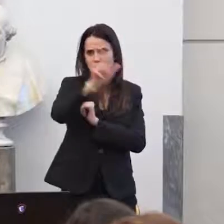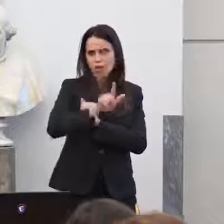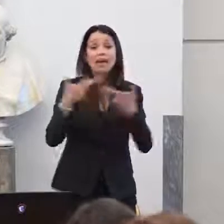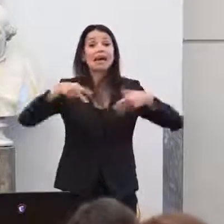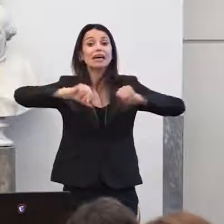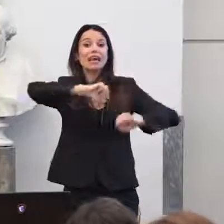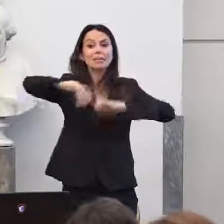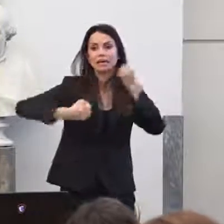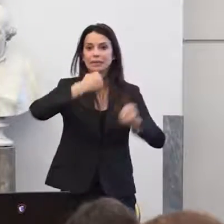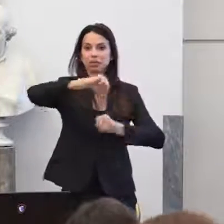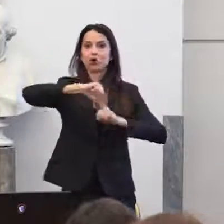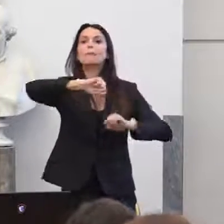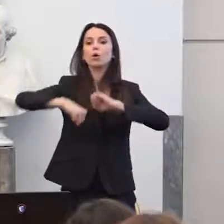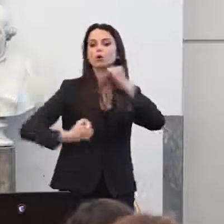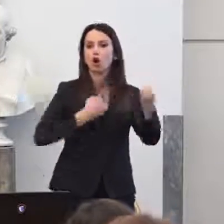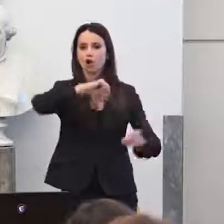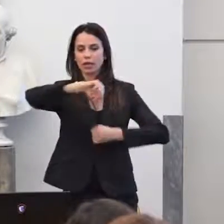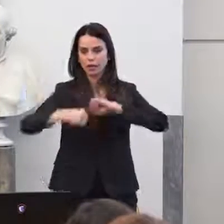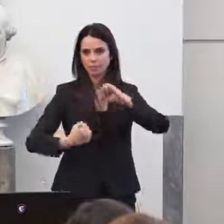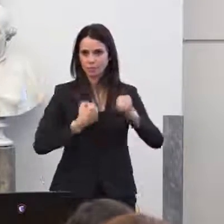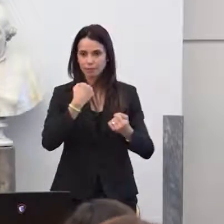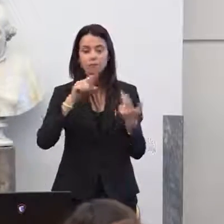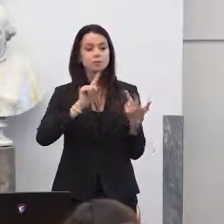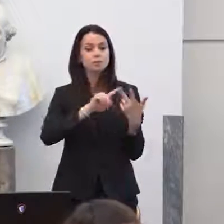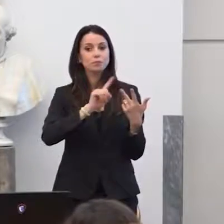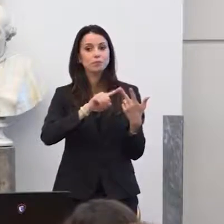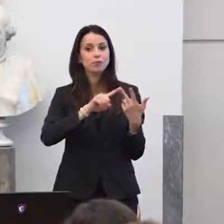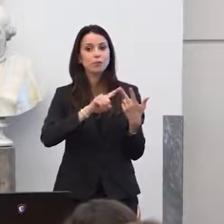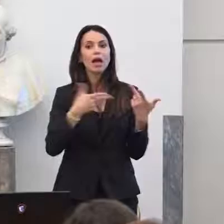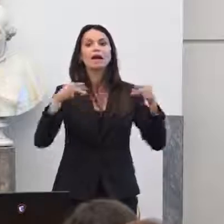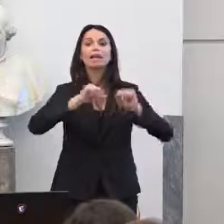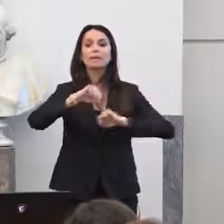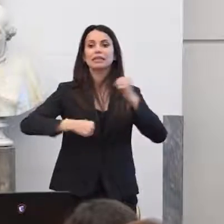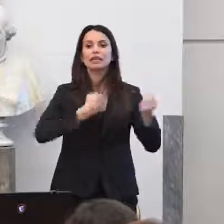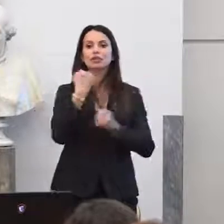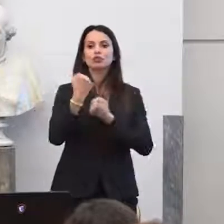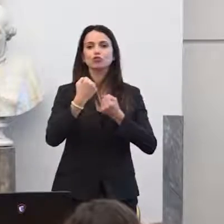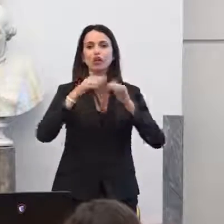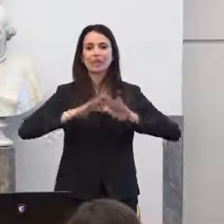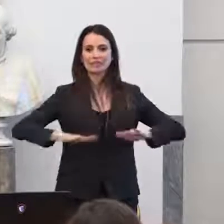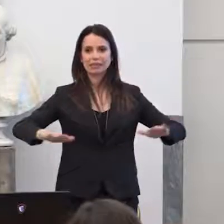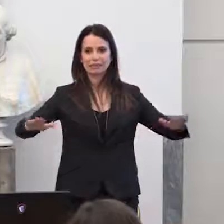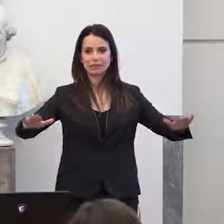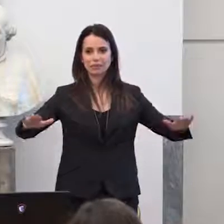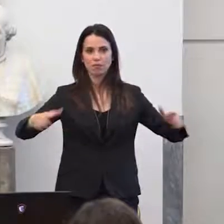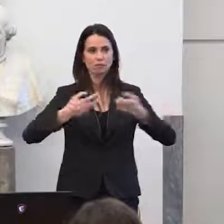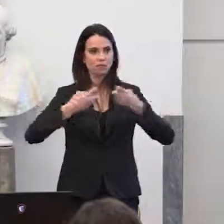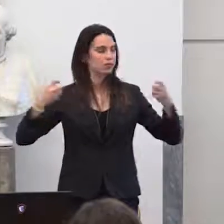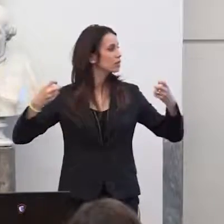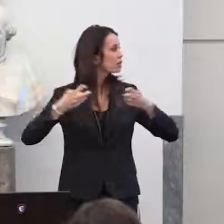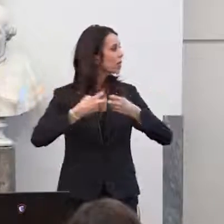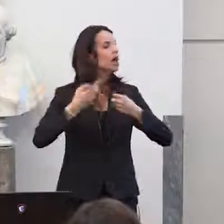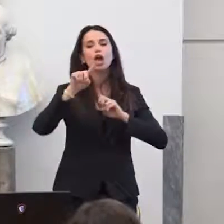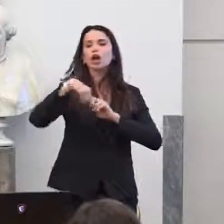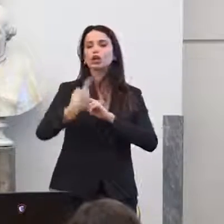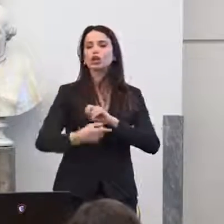cosiddetta codice 56, poi la riabilitazione estensiva E infine la cosiddetta riabilitazione di